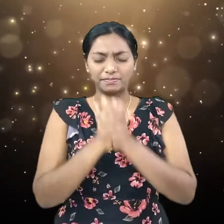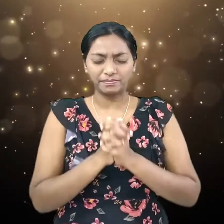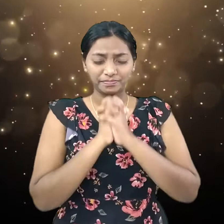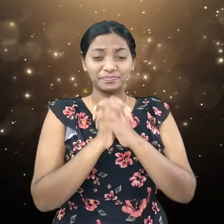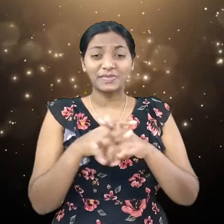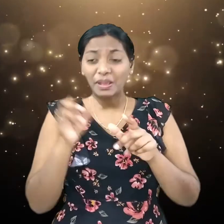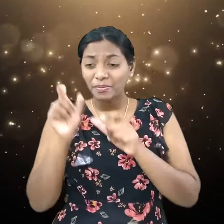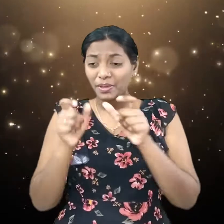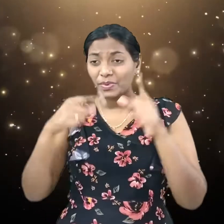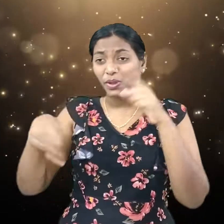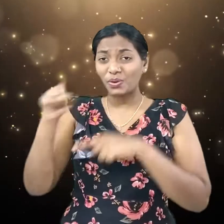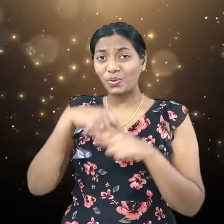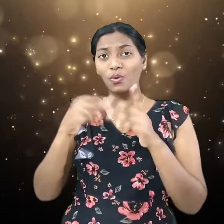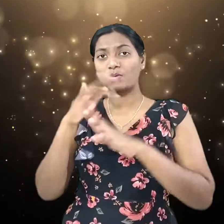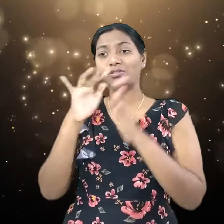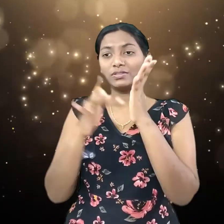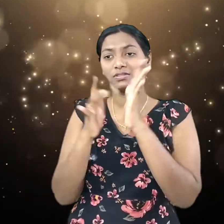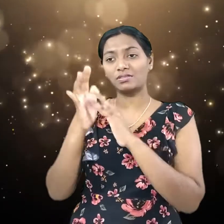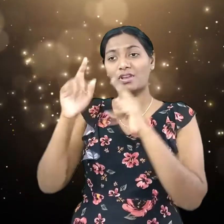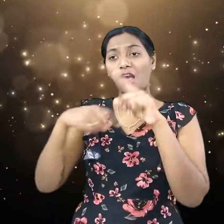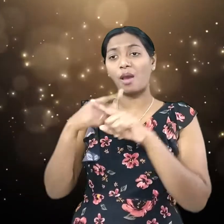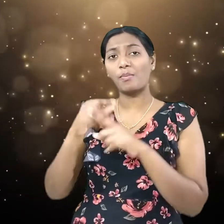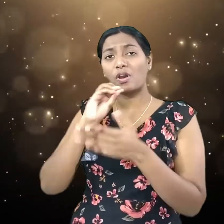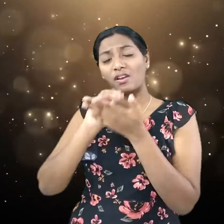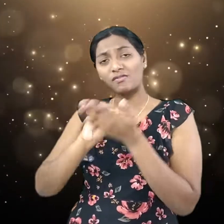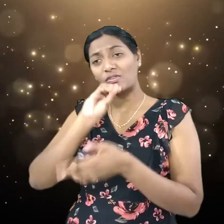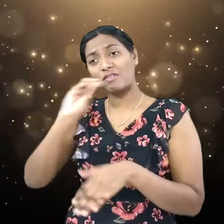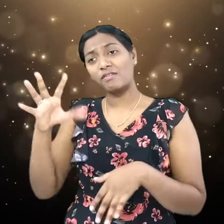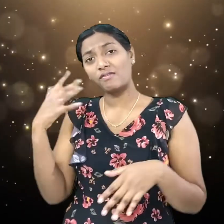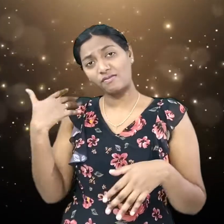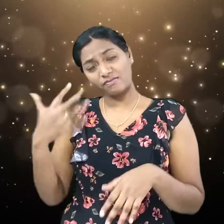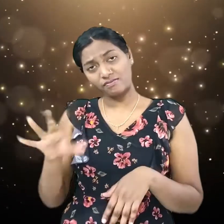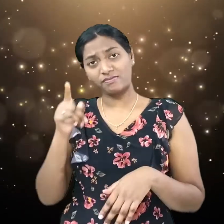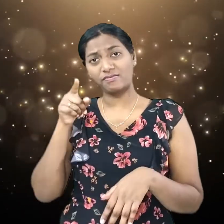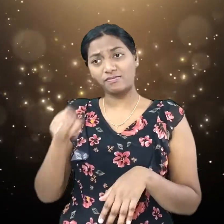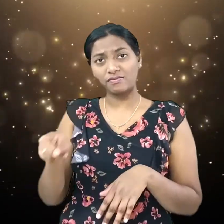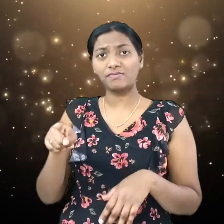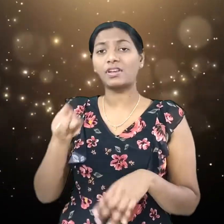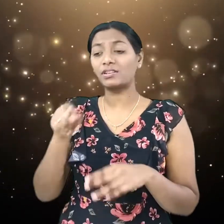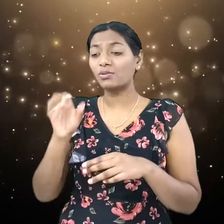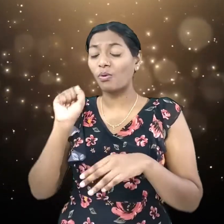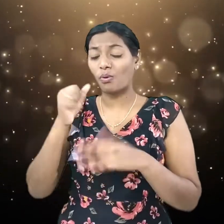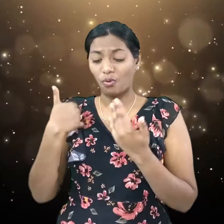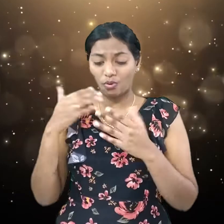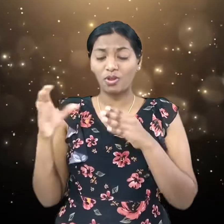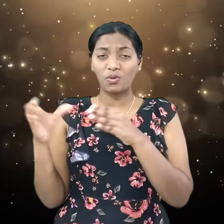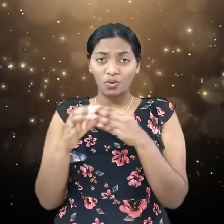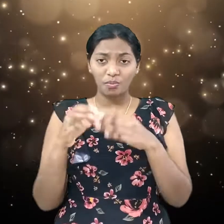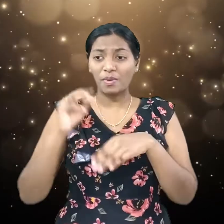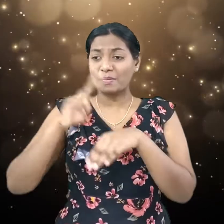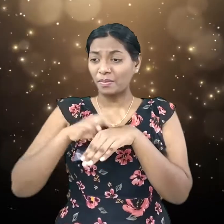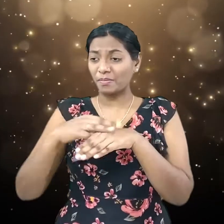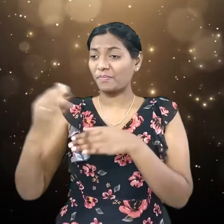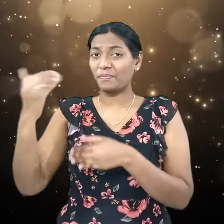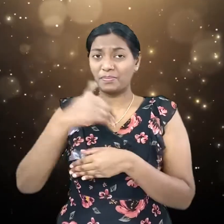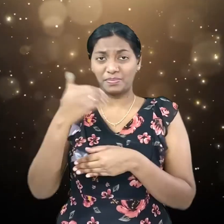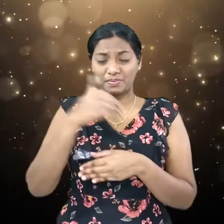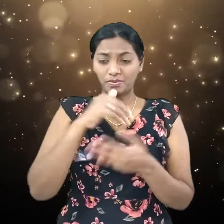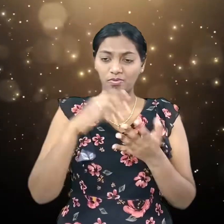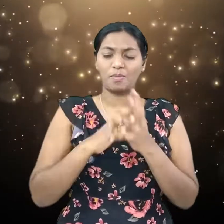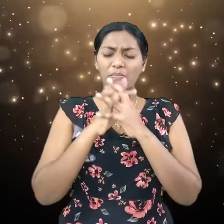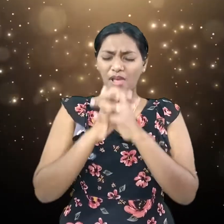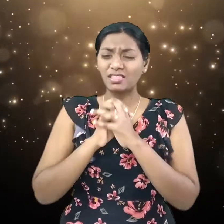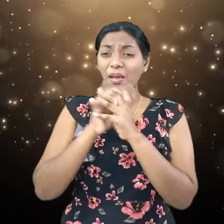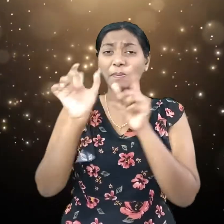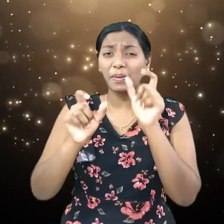प्रार्थना कीजिए, जो आत्माएं आपने जीती है, जो चर्च में जो मेंबर आते हैं, जो आपके सेल में जो मेंबर आते हैं, हर एक के लिए प्रार्थना